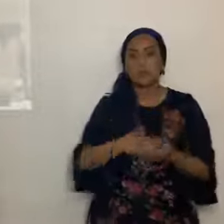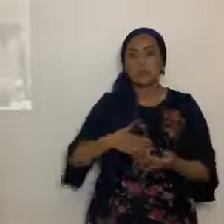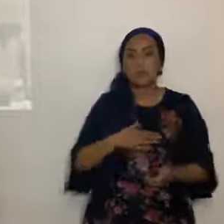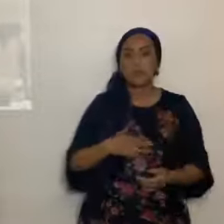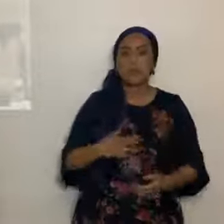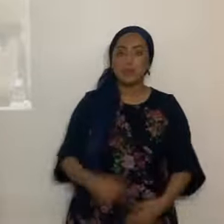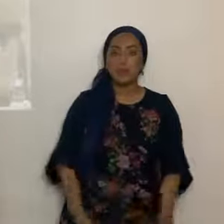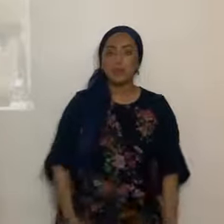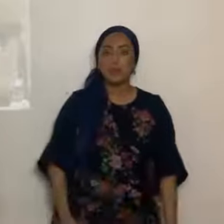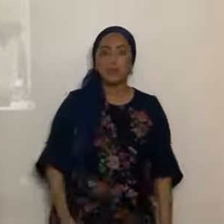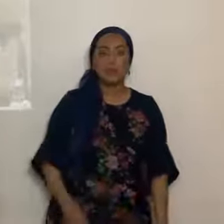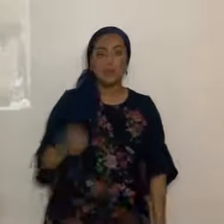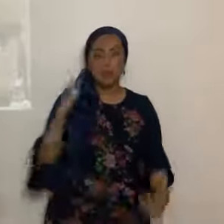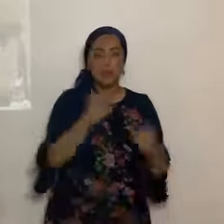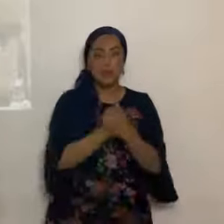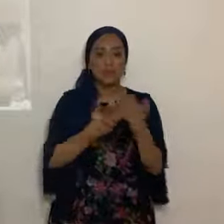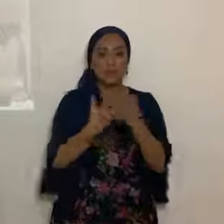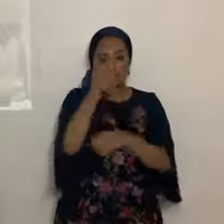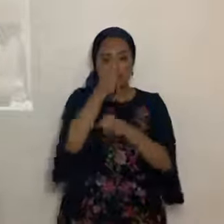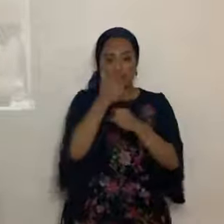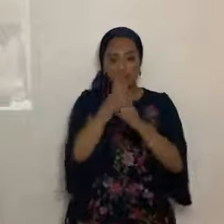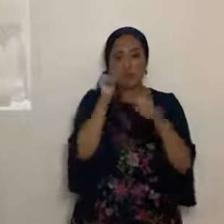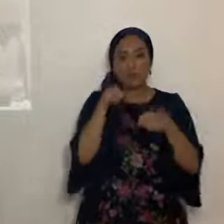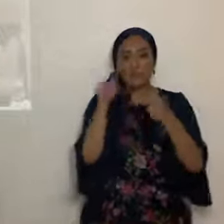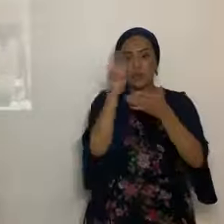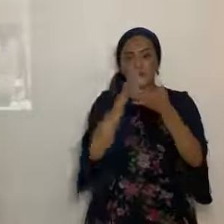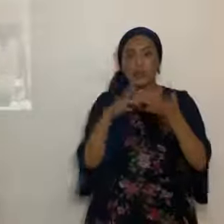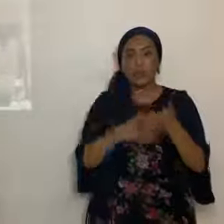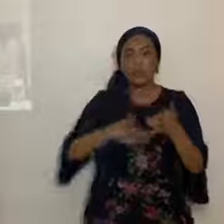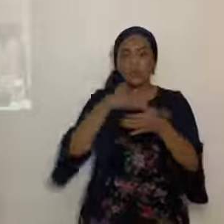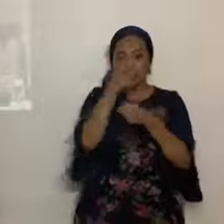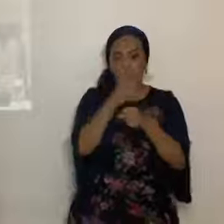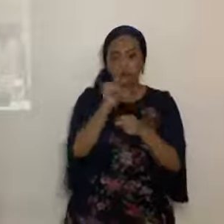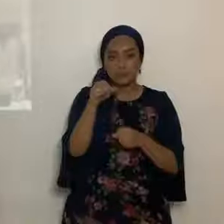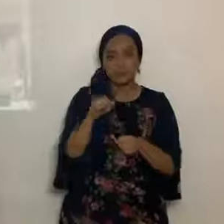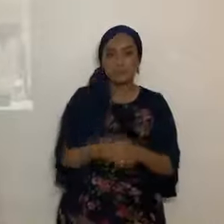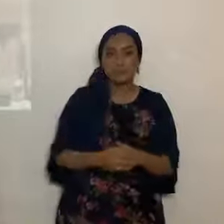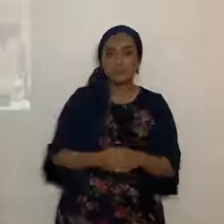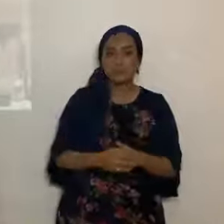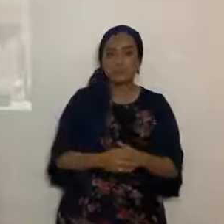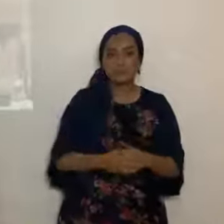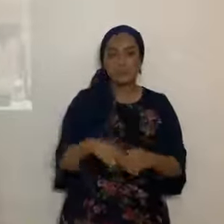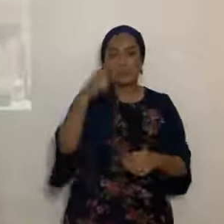Proverbios, por amor a los nuevecitos lo puedan ver, hermanos, ¿sí?